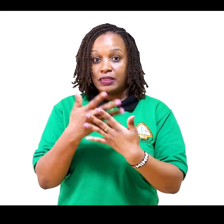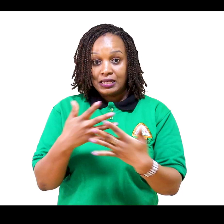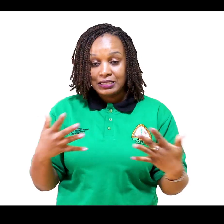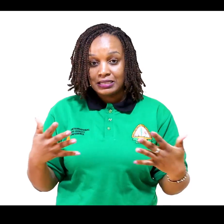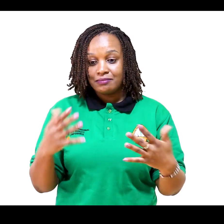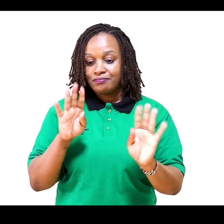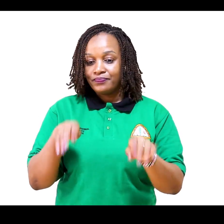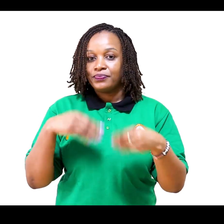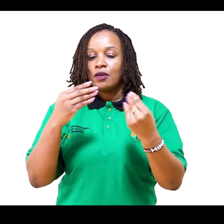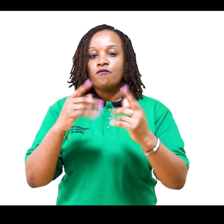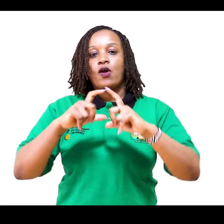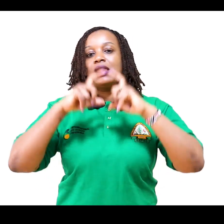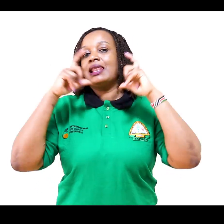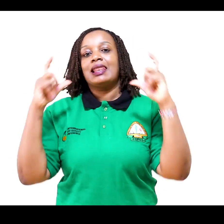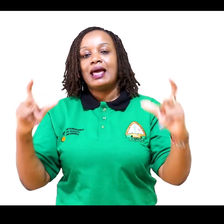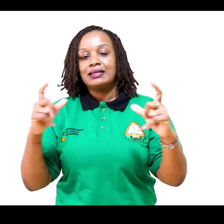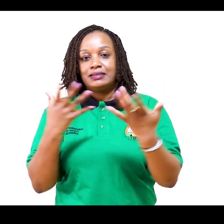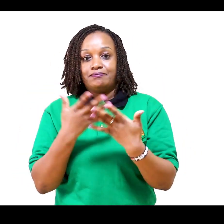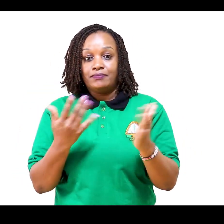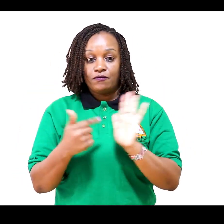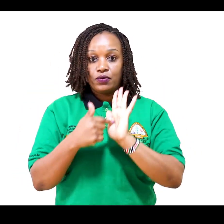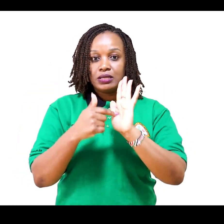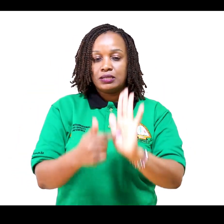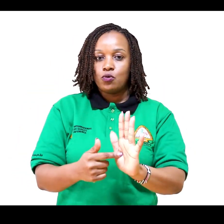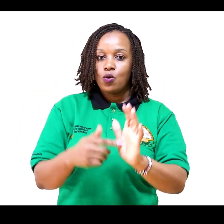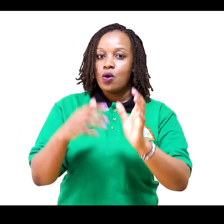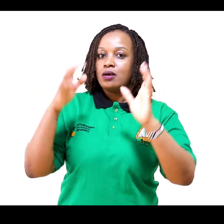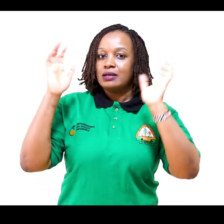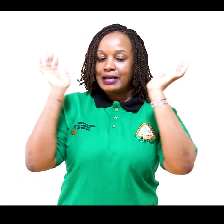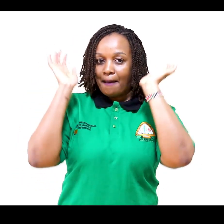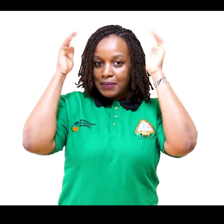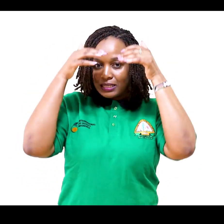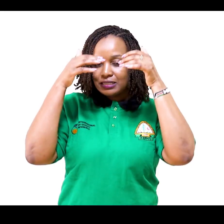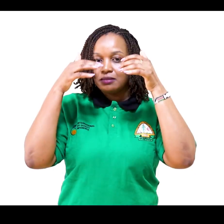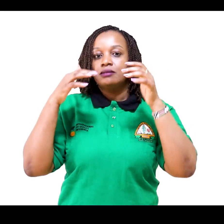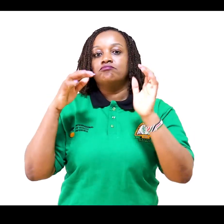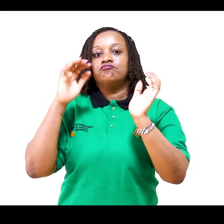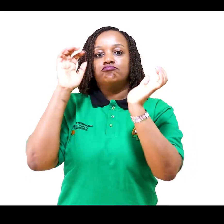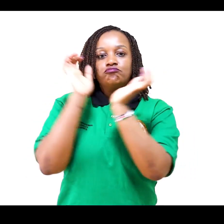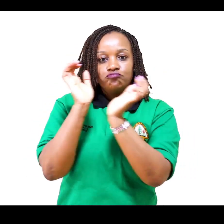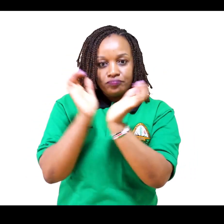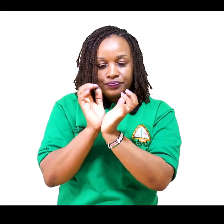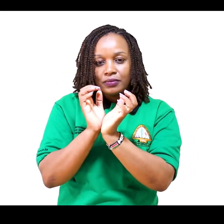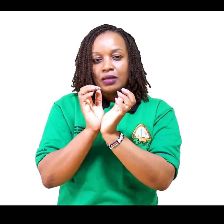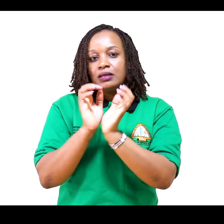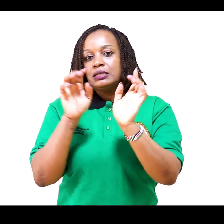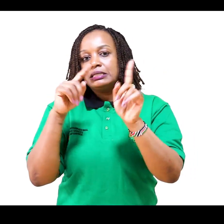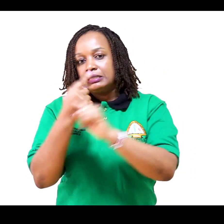bidhaa za ukubwa mkubwa, kwa mfano kabichi, matikiti maji na mengineyo. Imejitolea